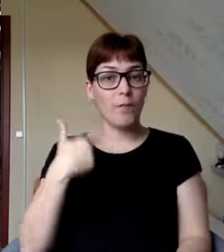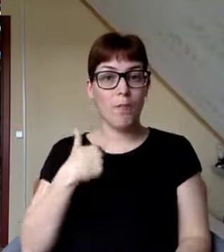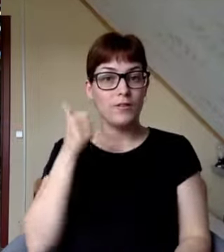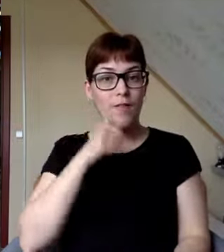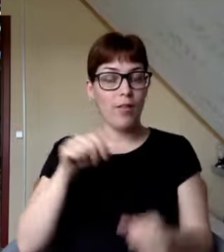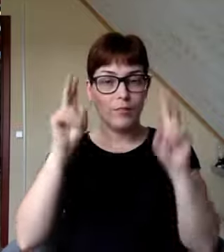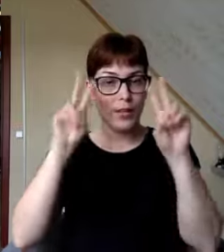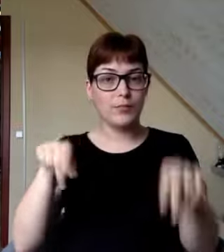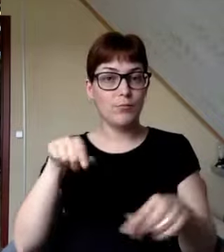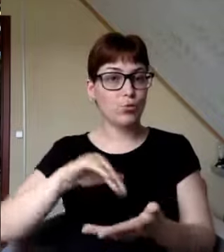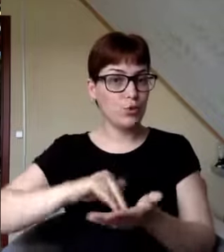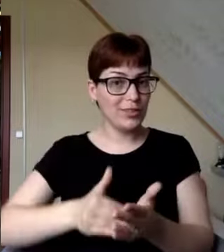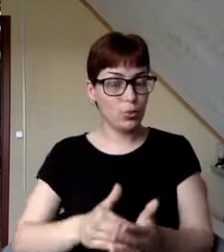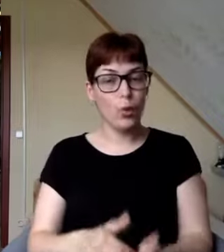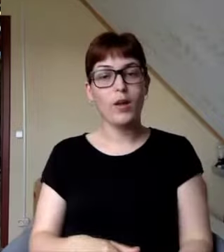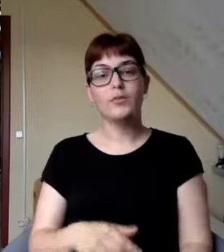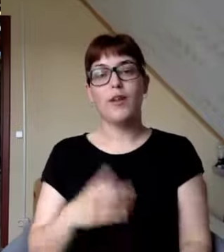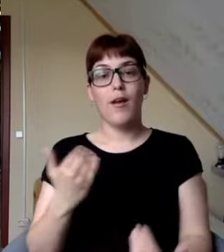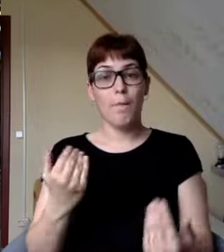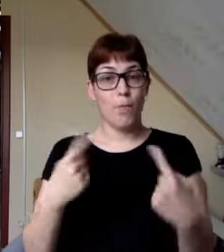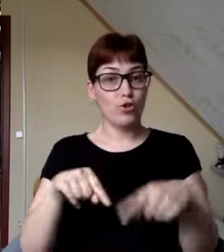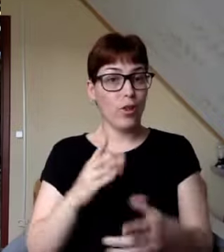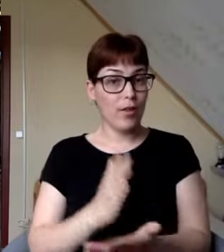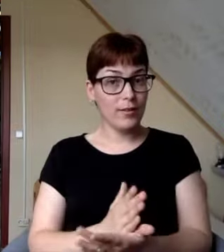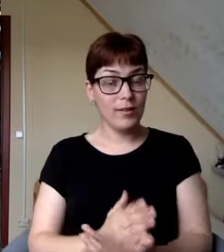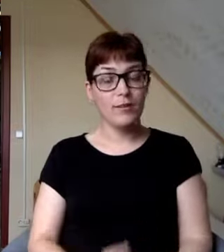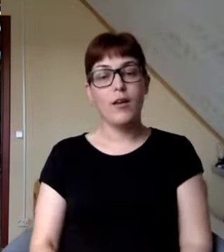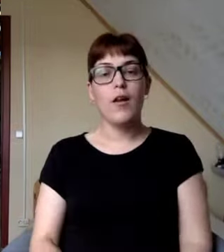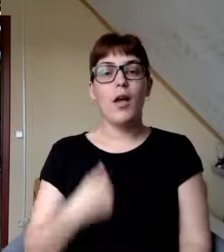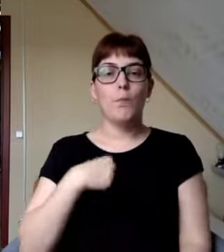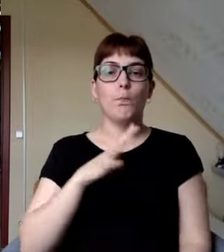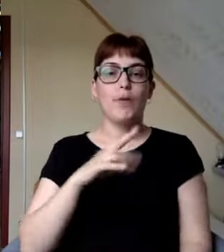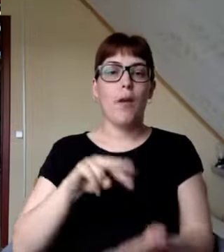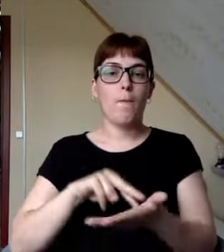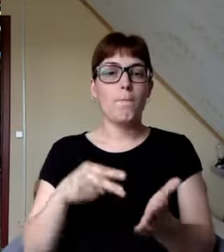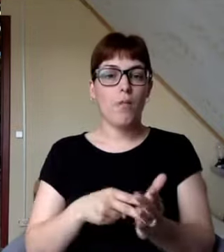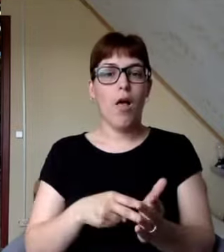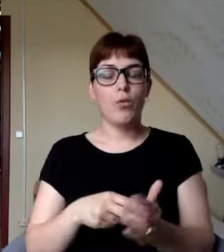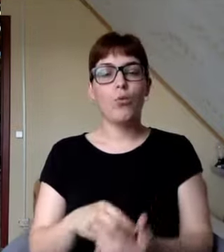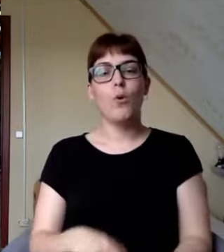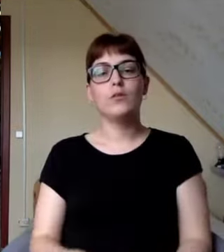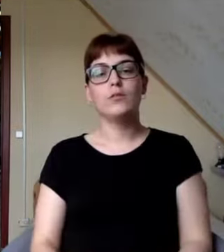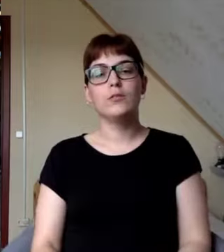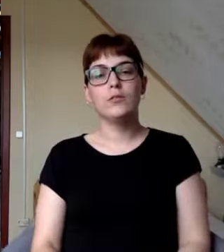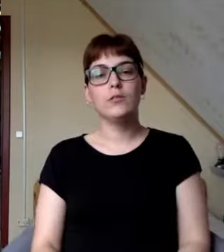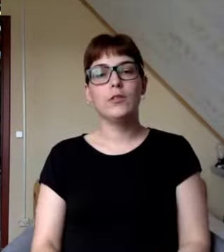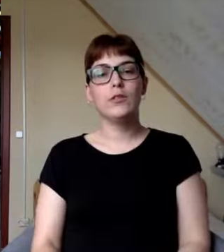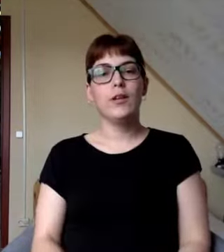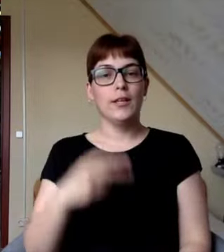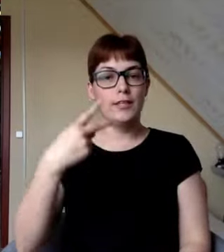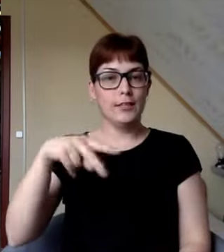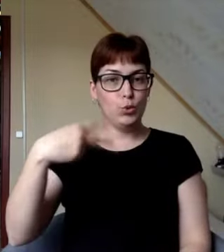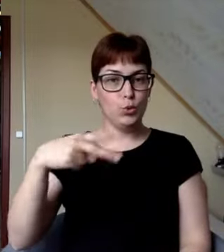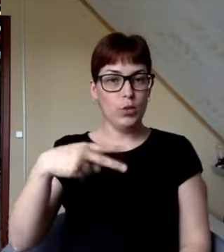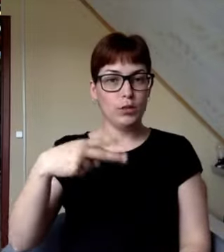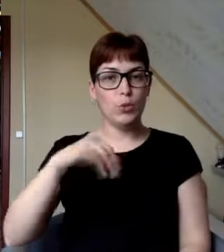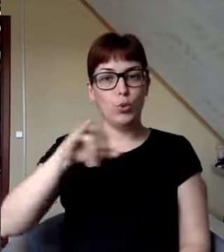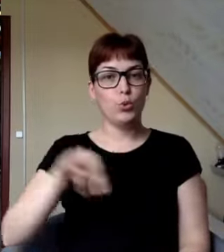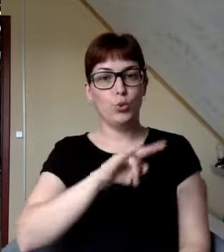nezinot šo situāciju, kāds ir patreiz, mums bija plānotas, kad 20.